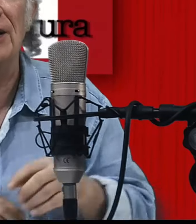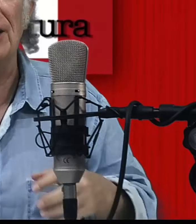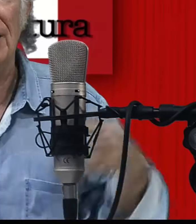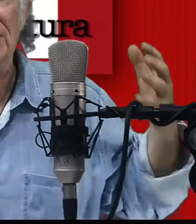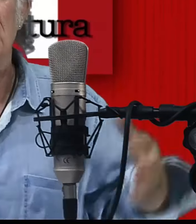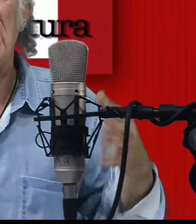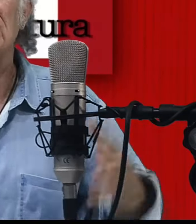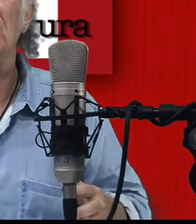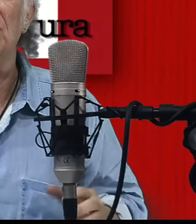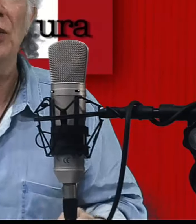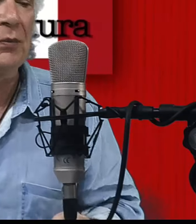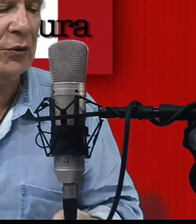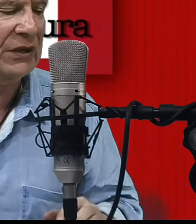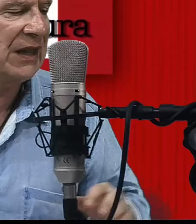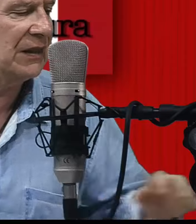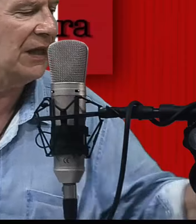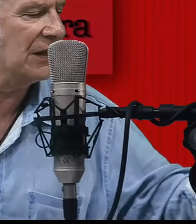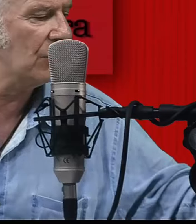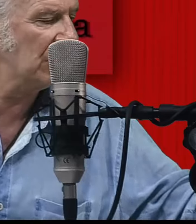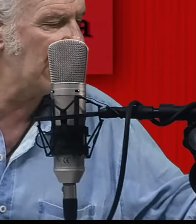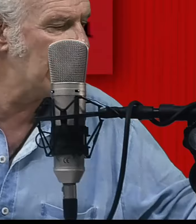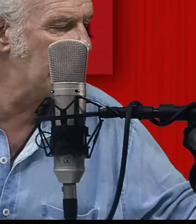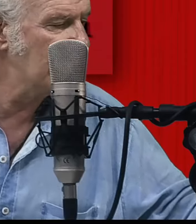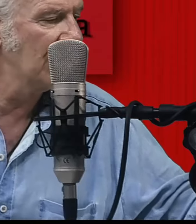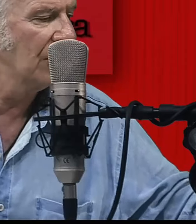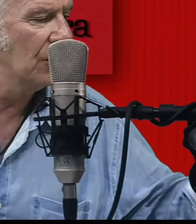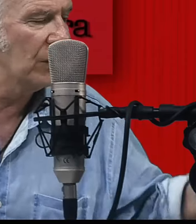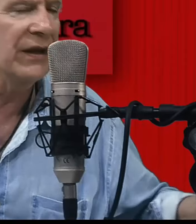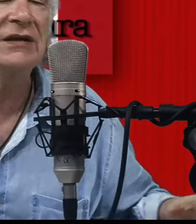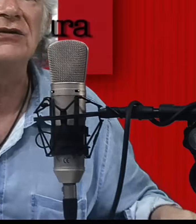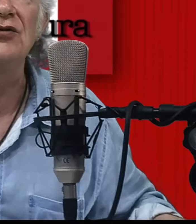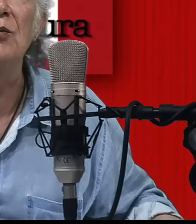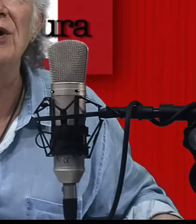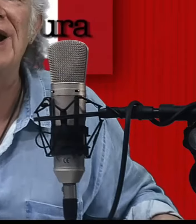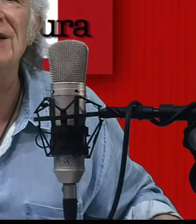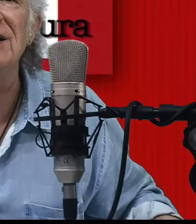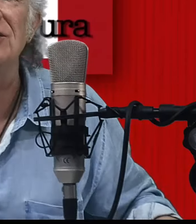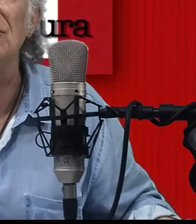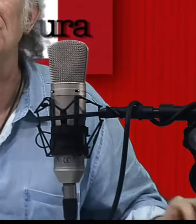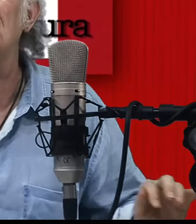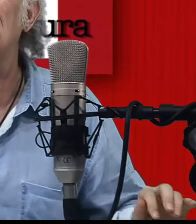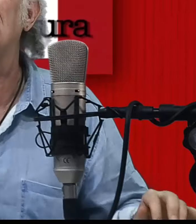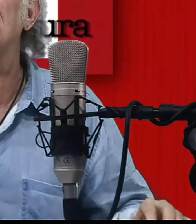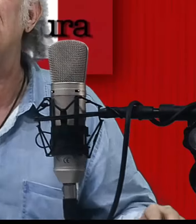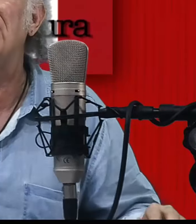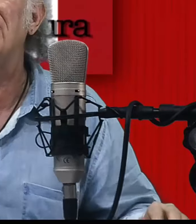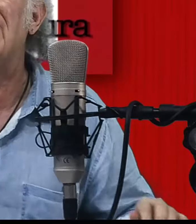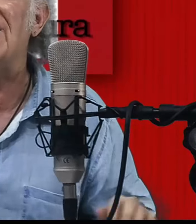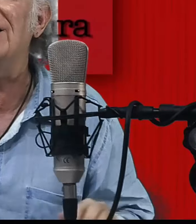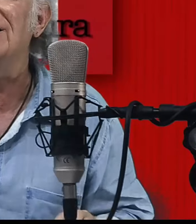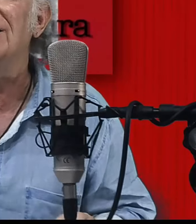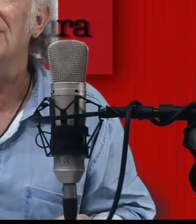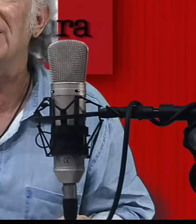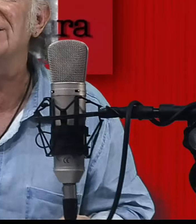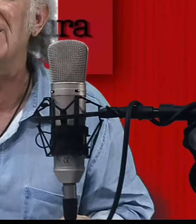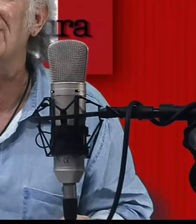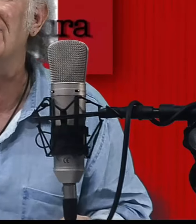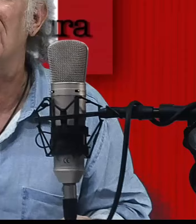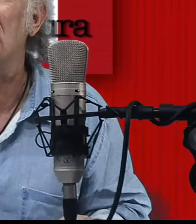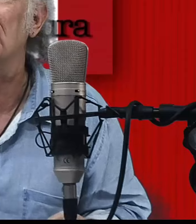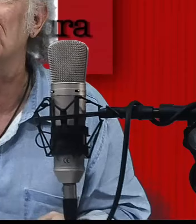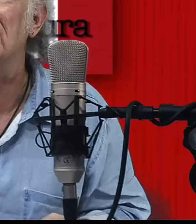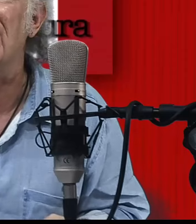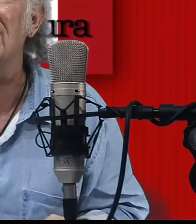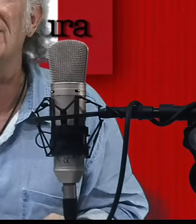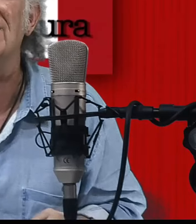A ver, este es un acto muy importante, esta es una distinción muy grande. No puedes dejar pasar